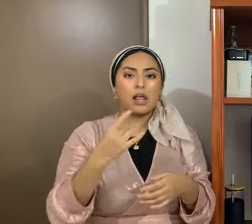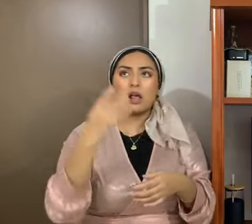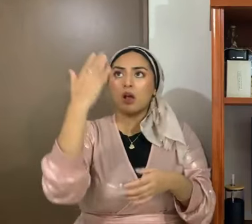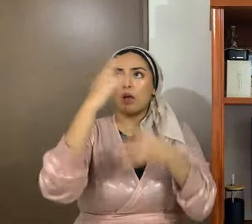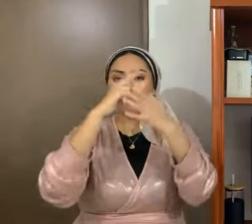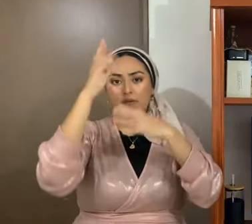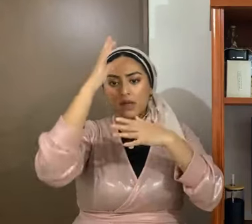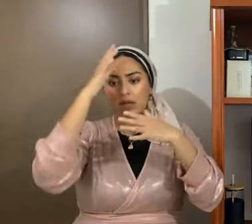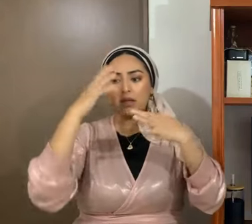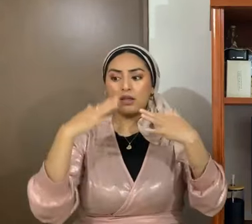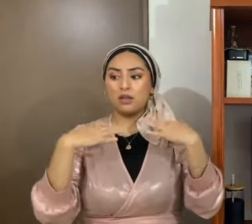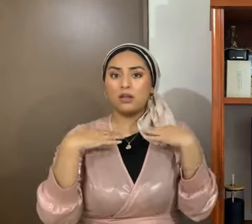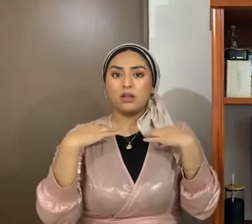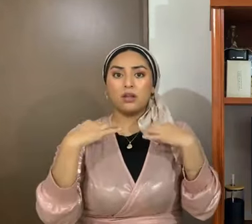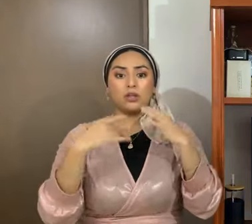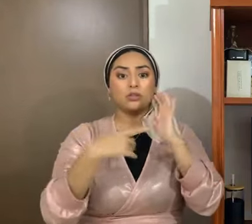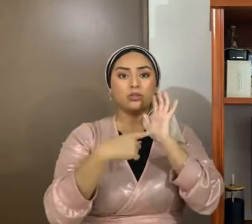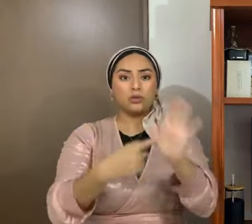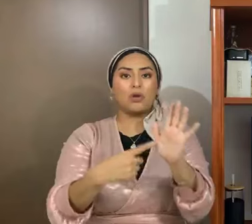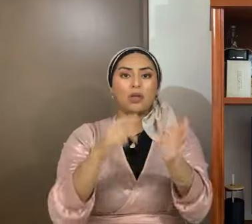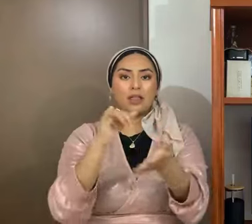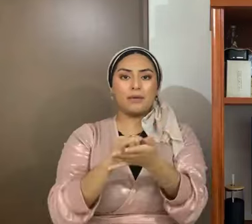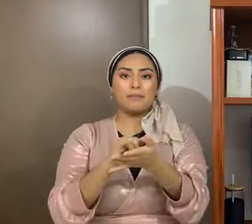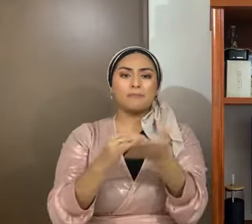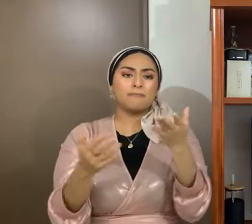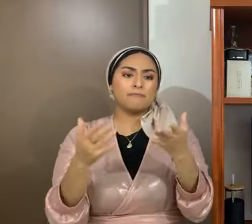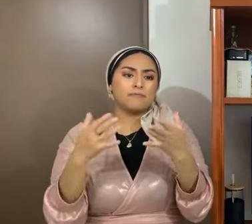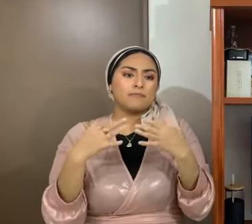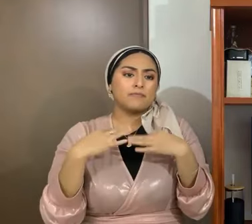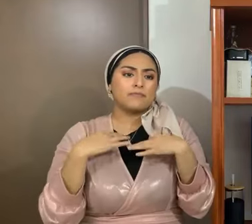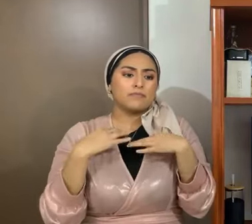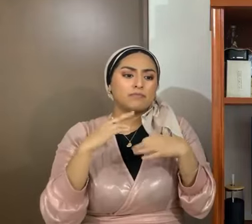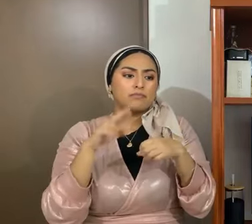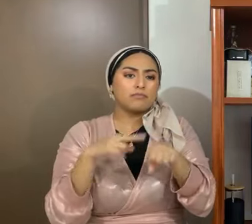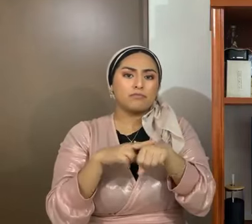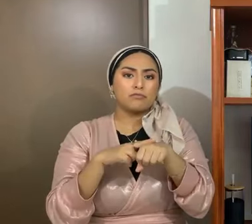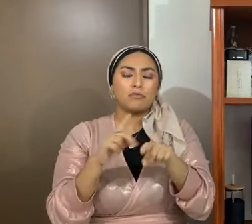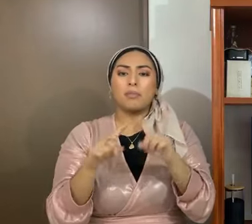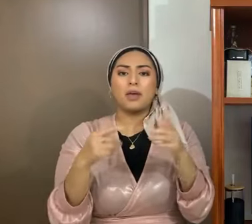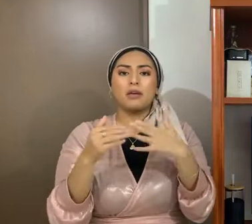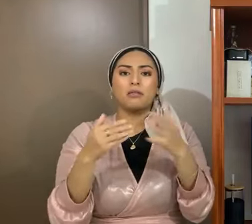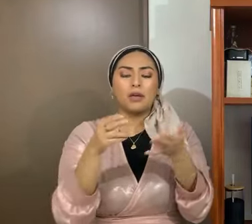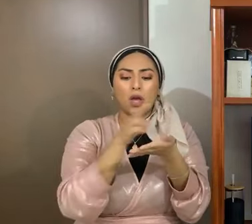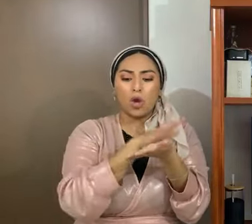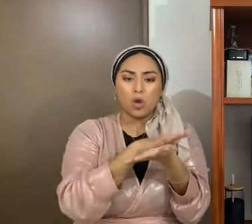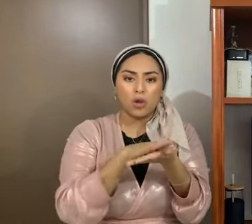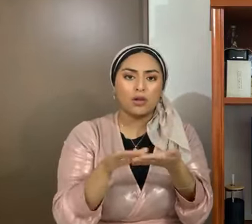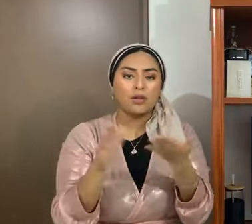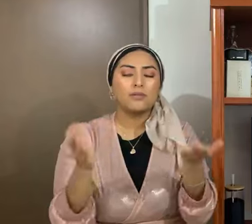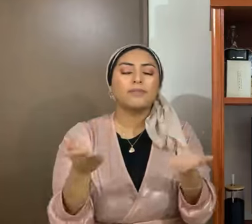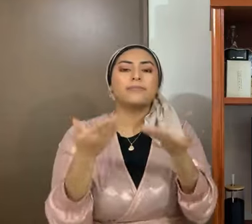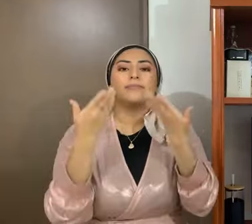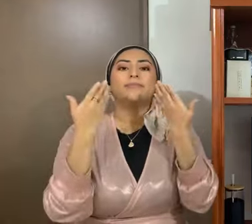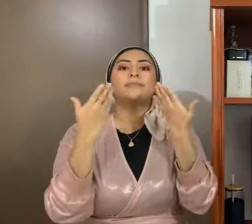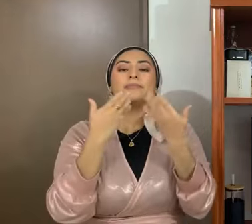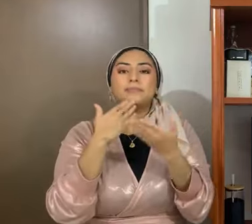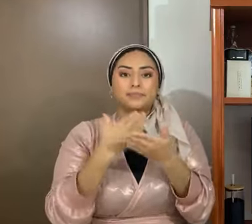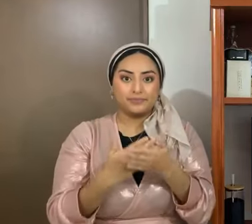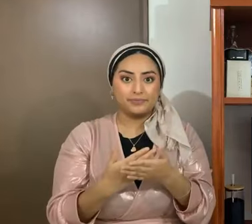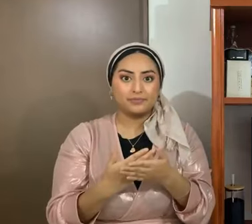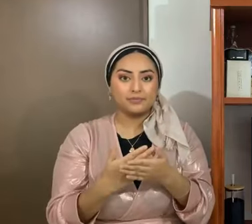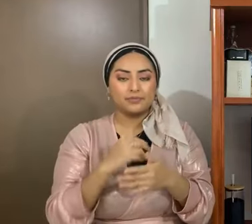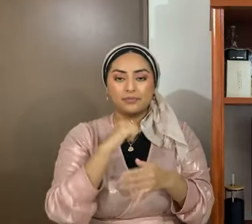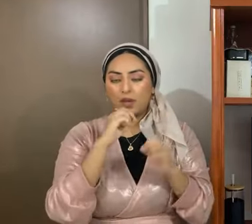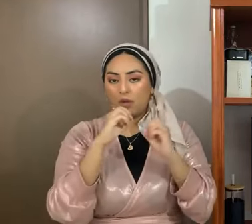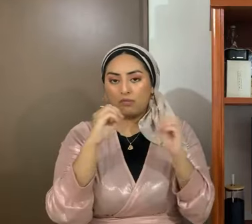su vestimenta demuestra eso. Puede ser una vestimenta sencilla, pero está limpia, huele bien, porque no